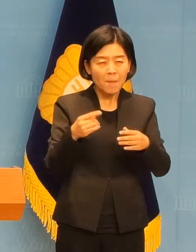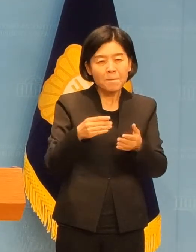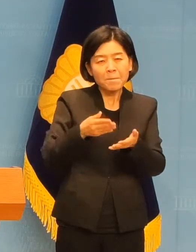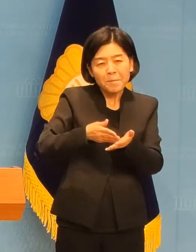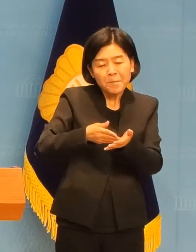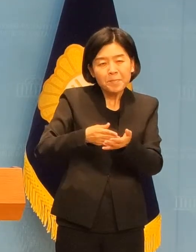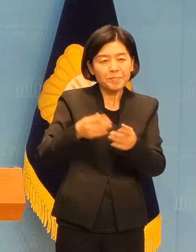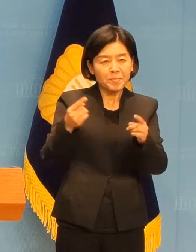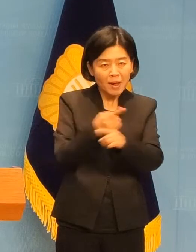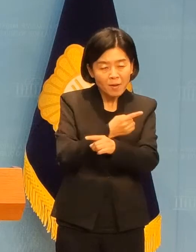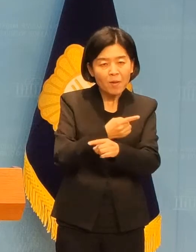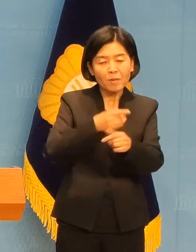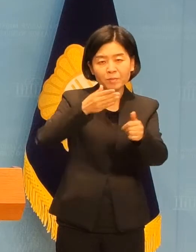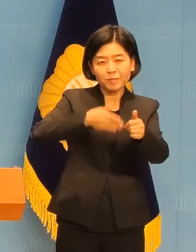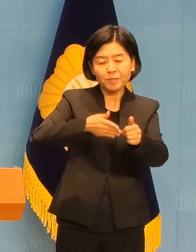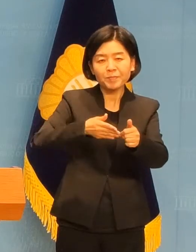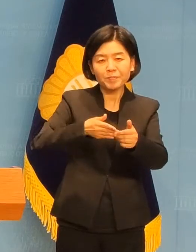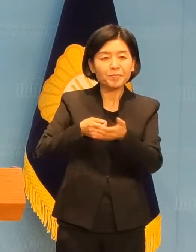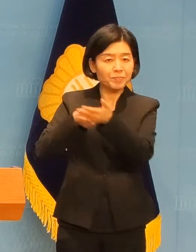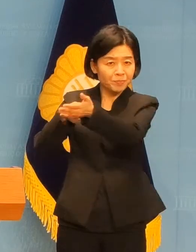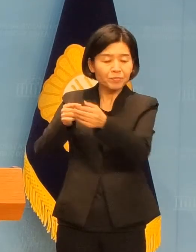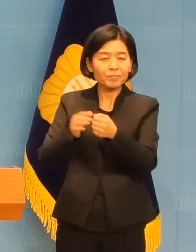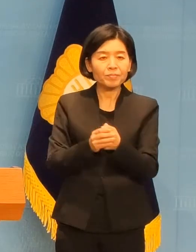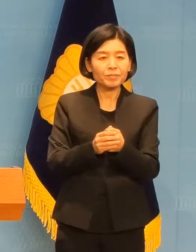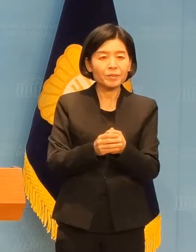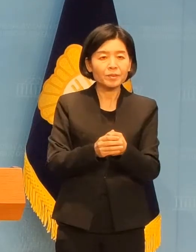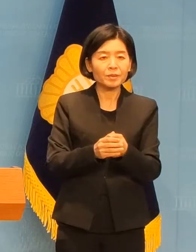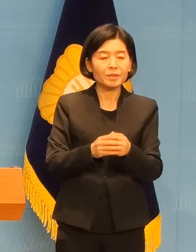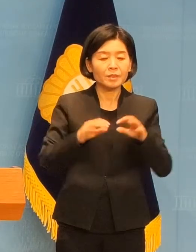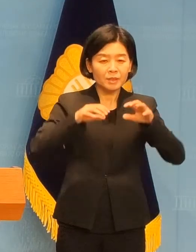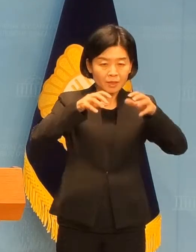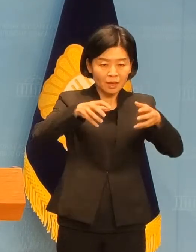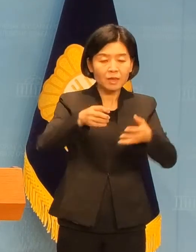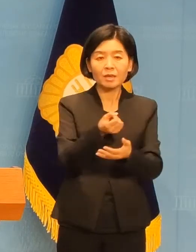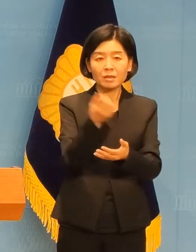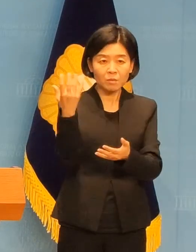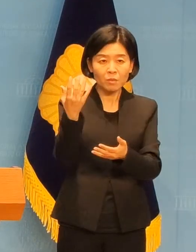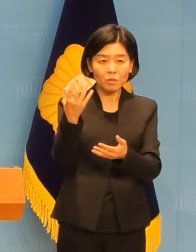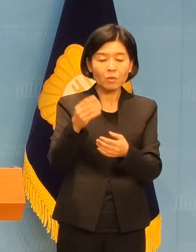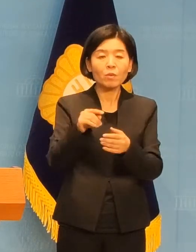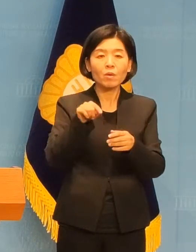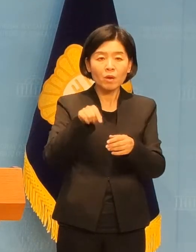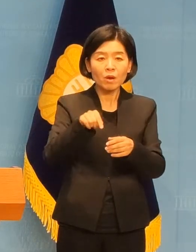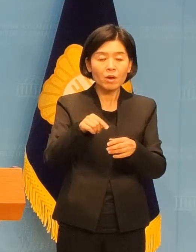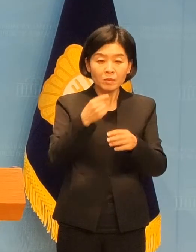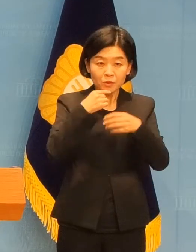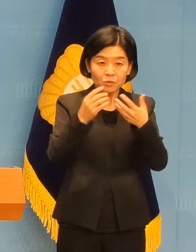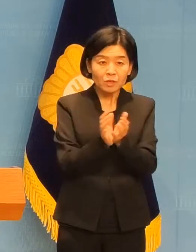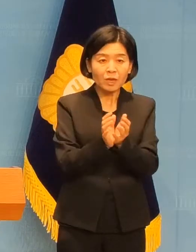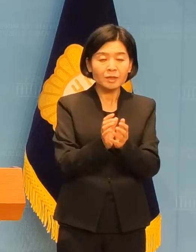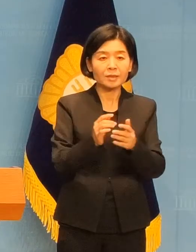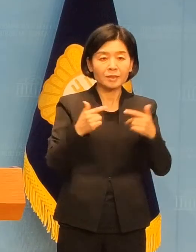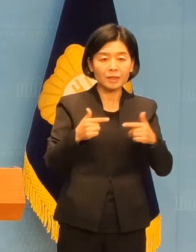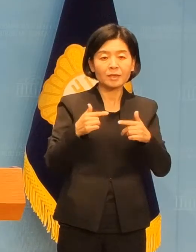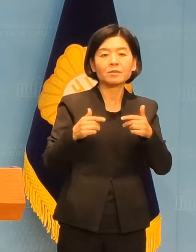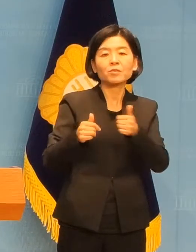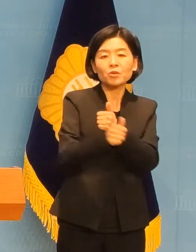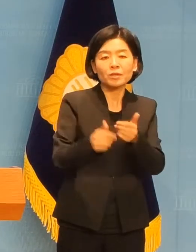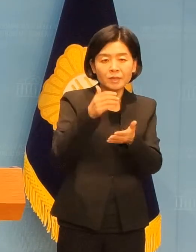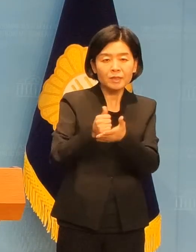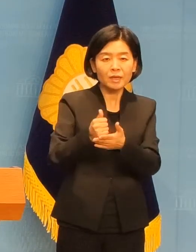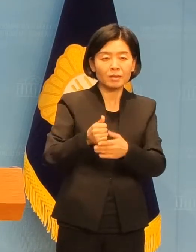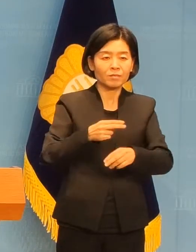언론중재위에 제소하였습니다. 또한 세계일보의 10월 28일자 보도는 민주당 소속 상임위원장의 독단 운영, 질의 태도 등을